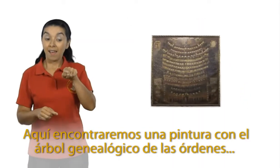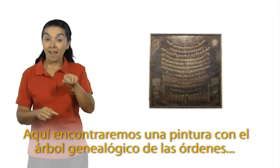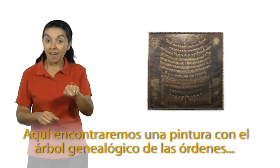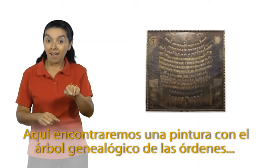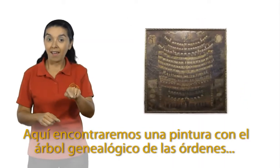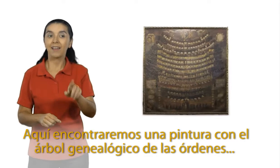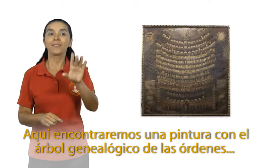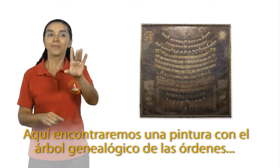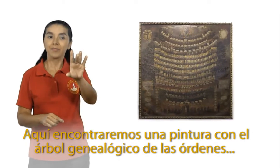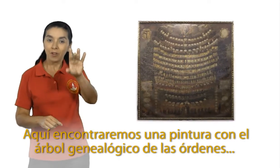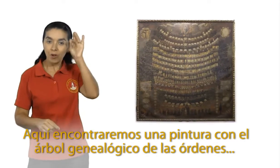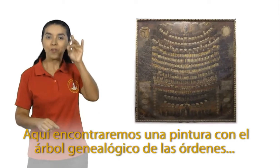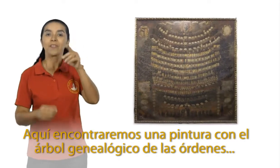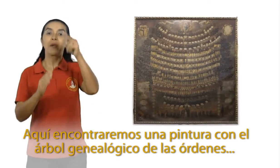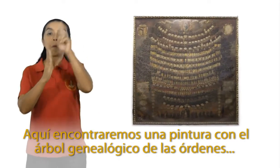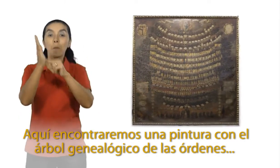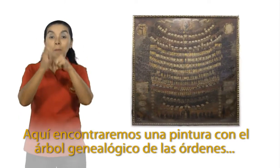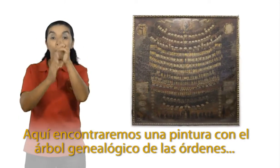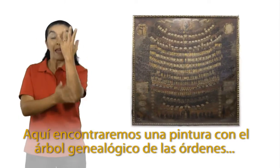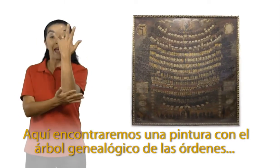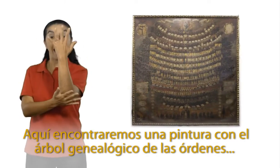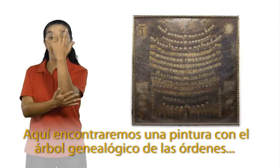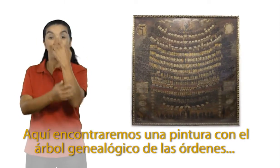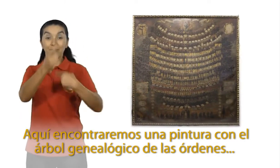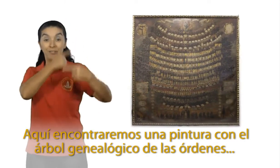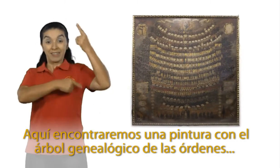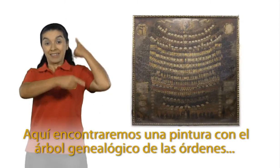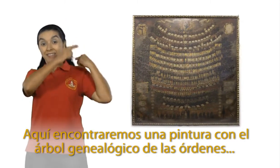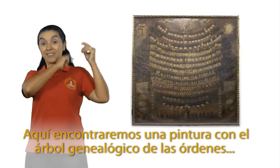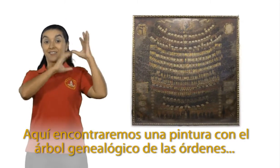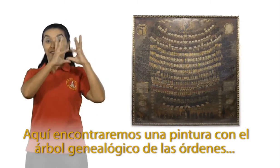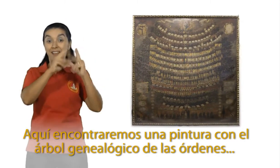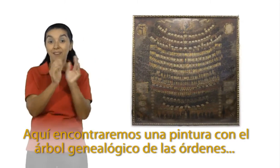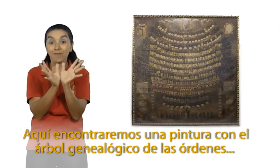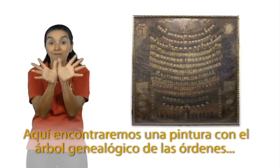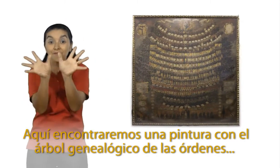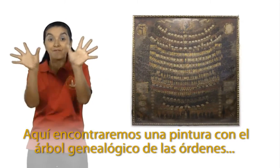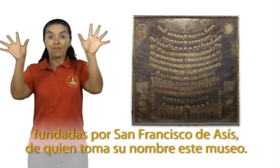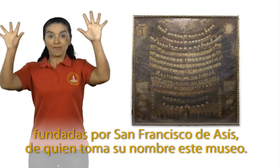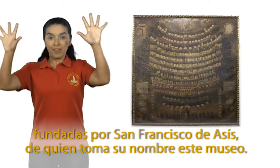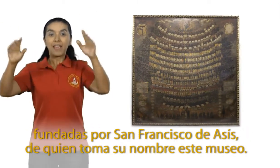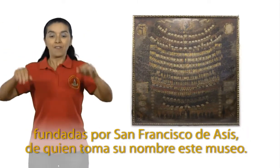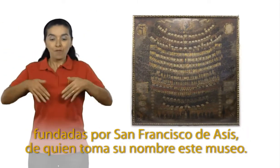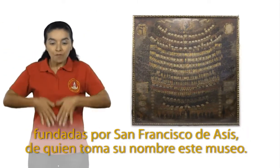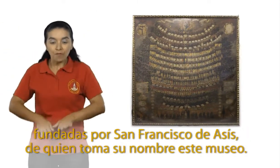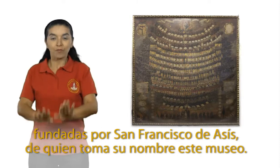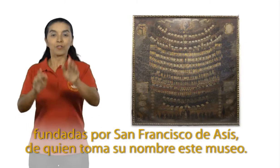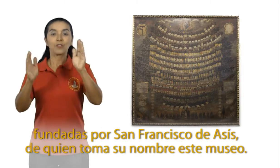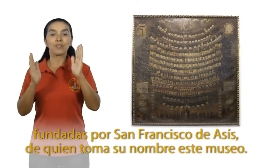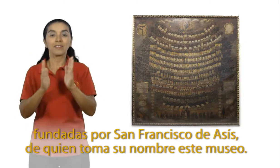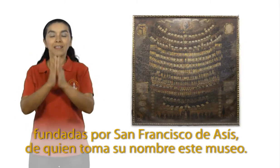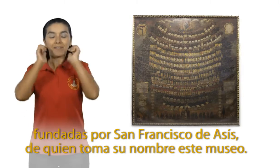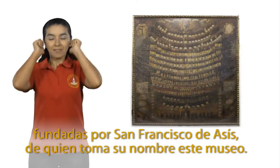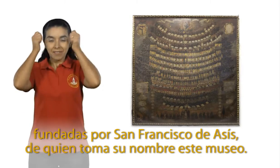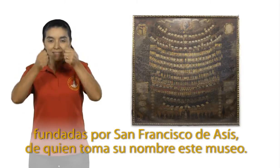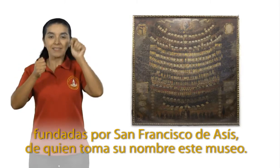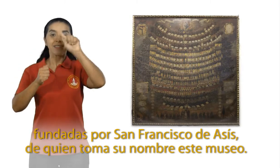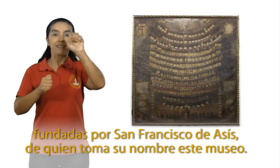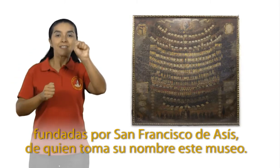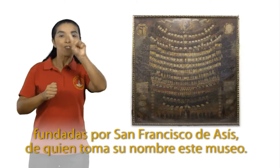Aquí encontraremos una pintura con el árbol genealógico de las órdenes, fundadas por San Francisco de Asís, de quien